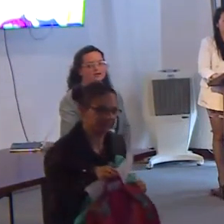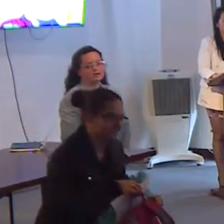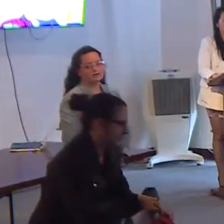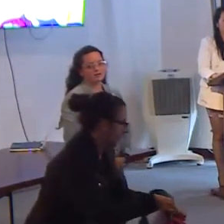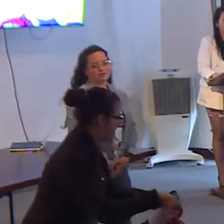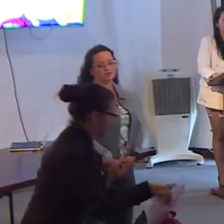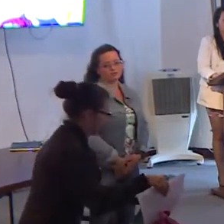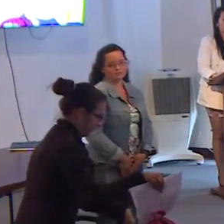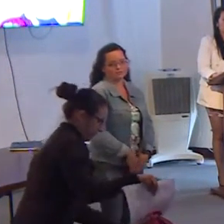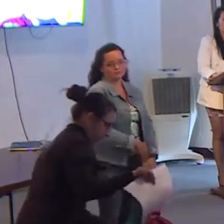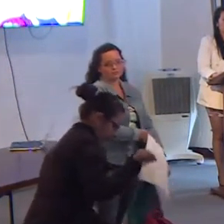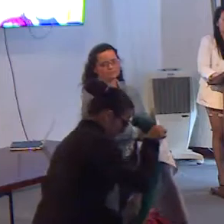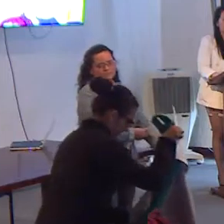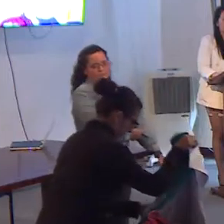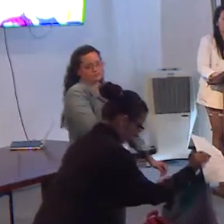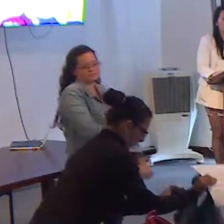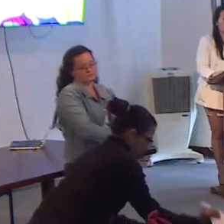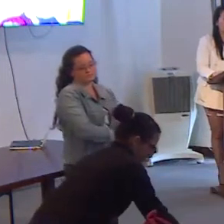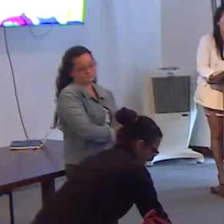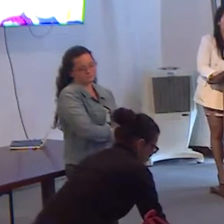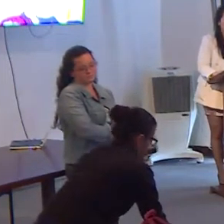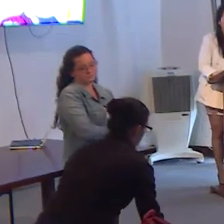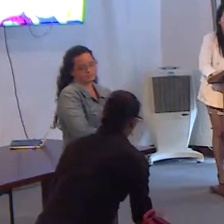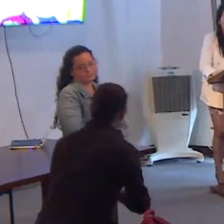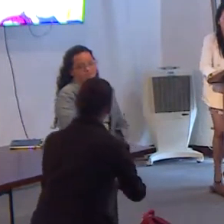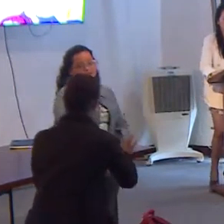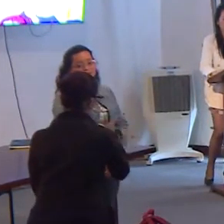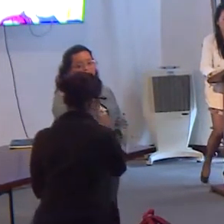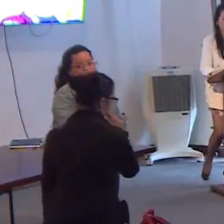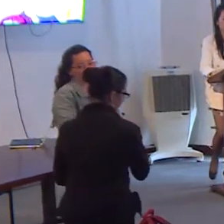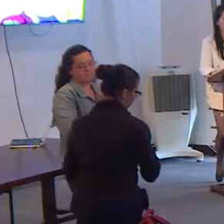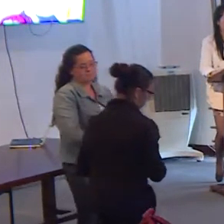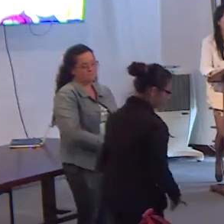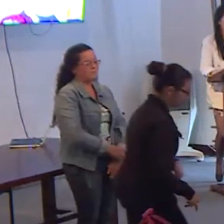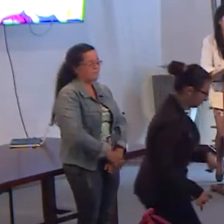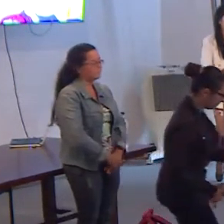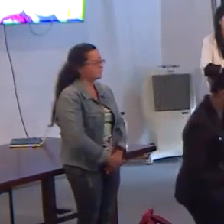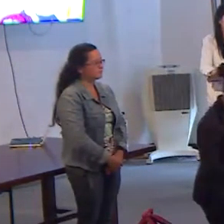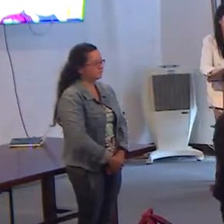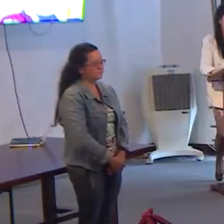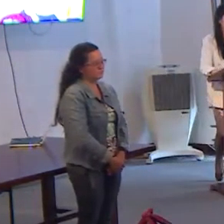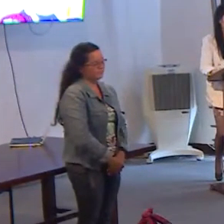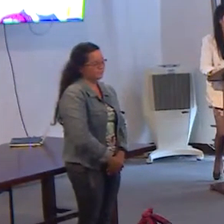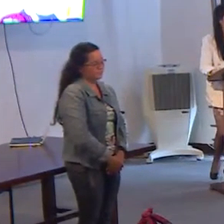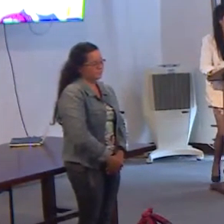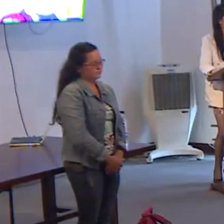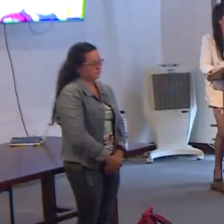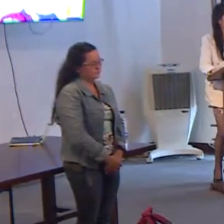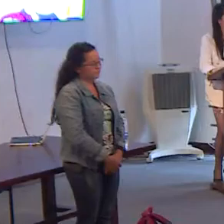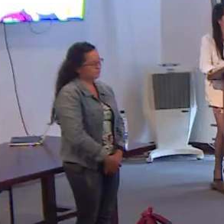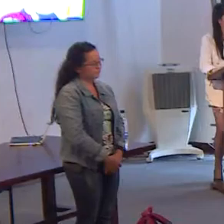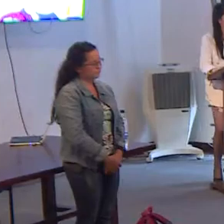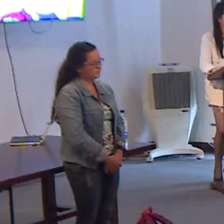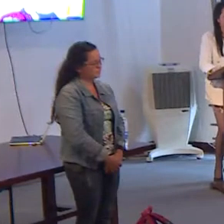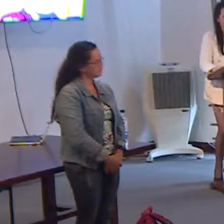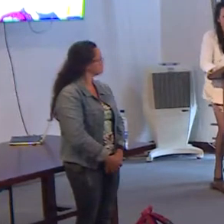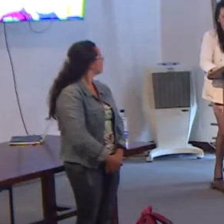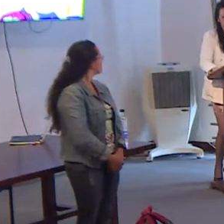y han sido 4 años y medio trabajando por la línea de